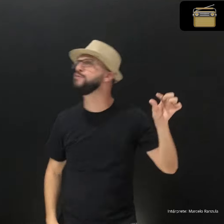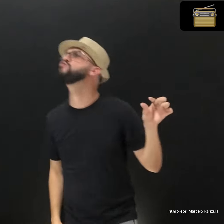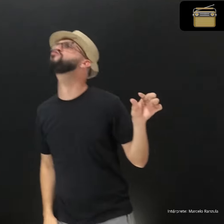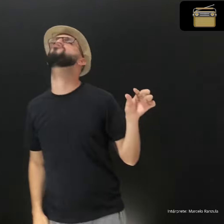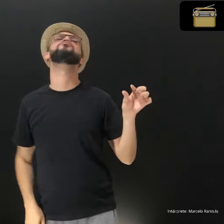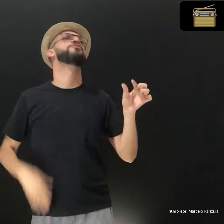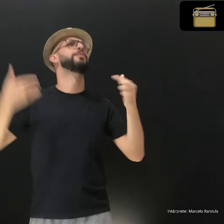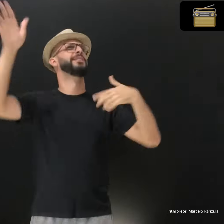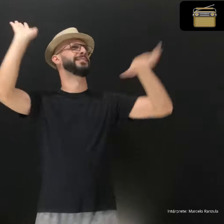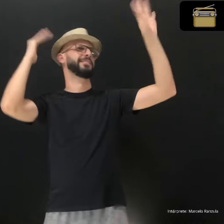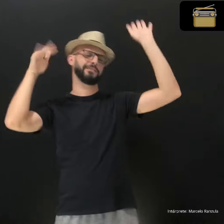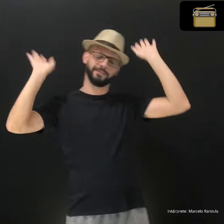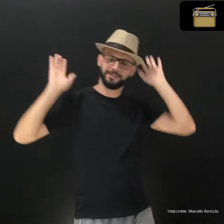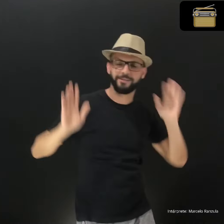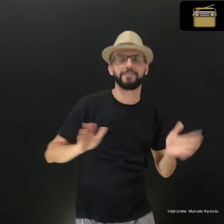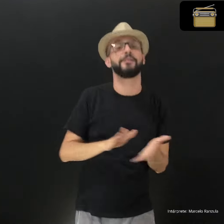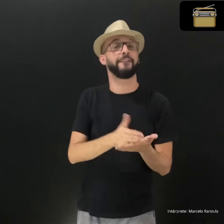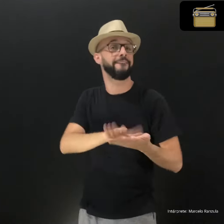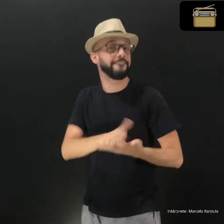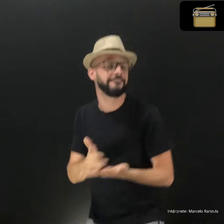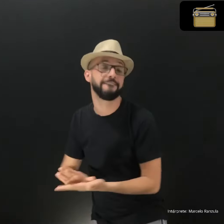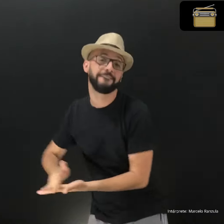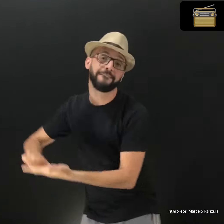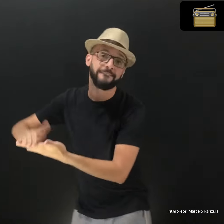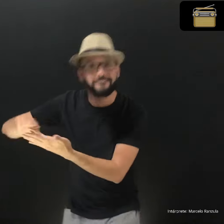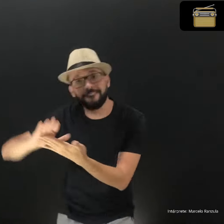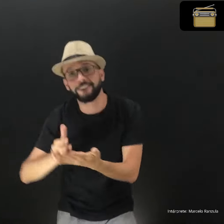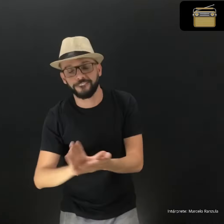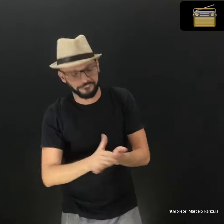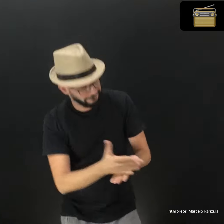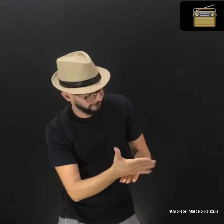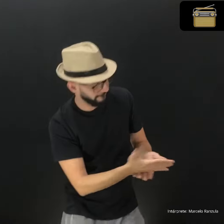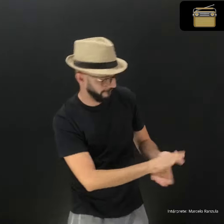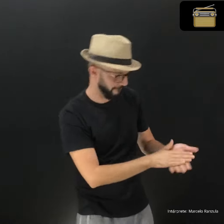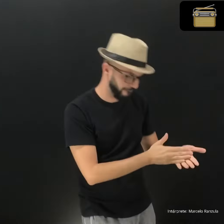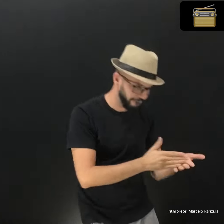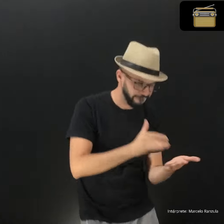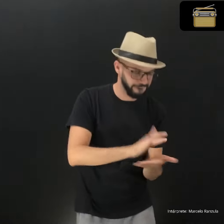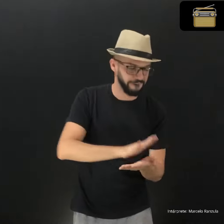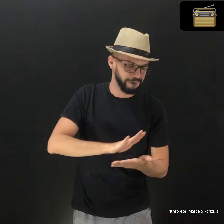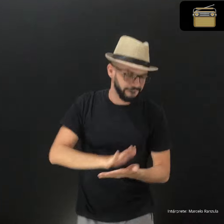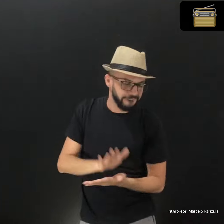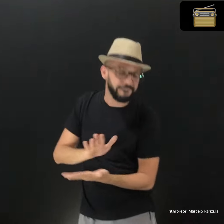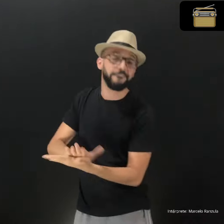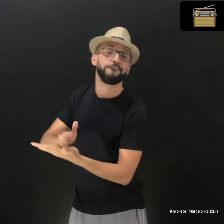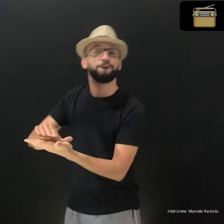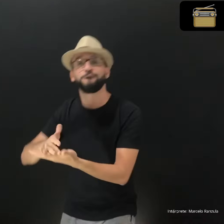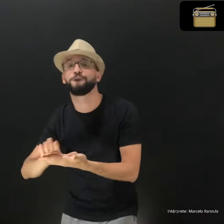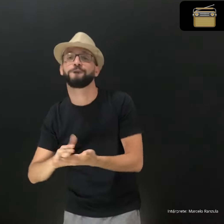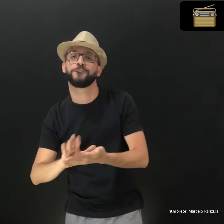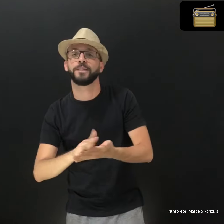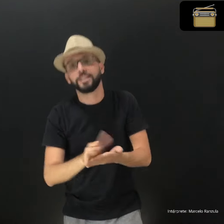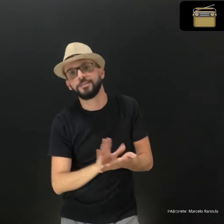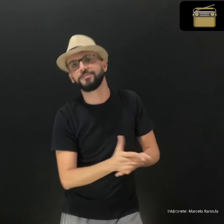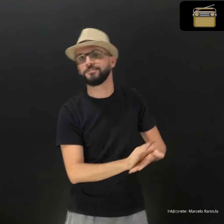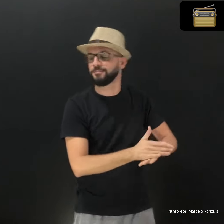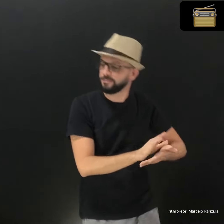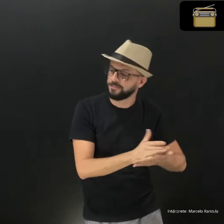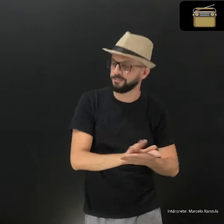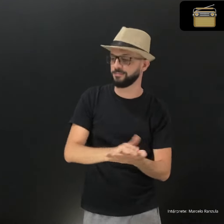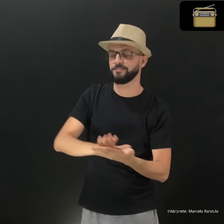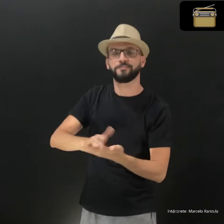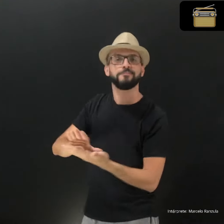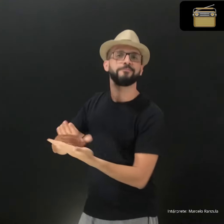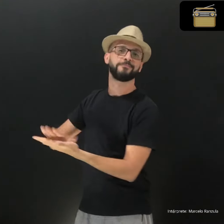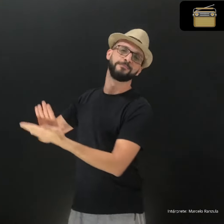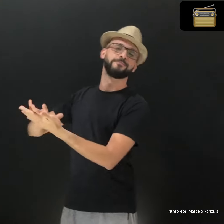o resultado futebol Vá perguntar a seu do